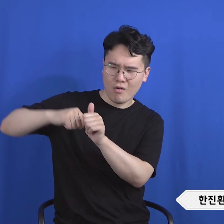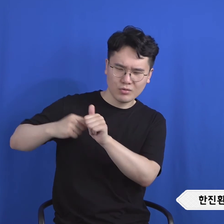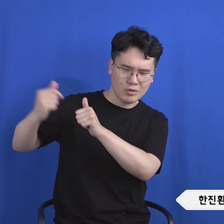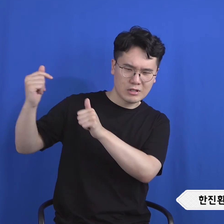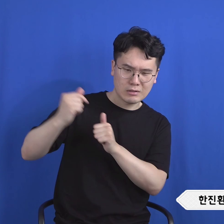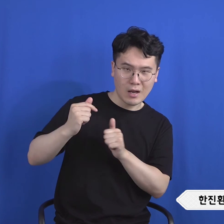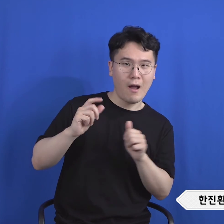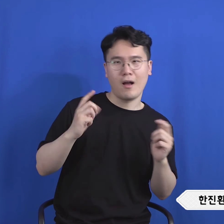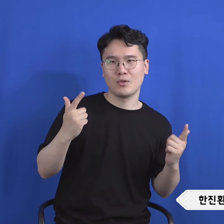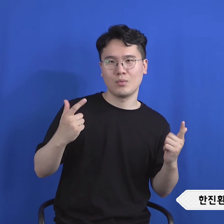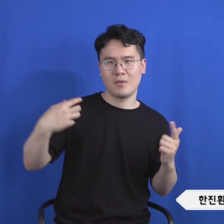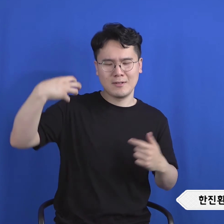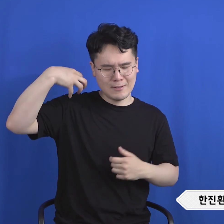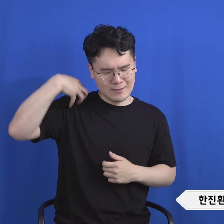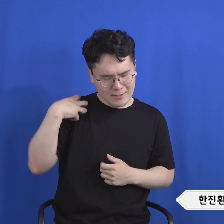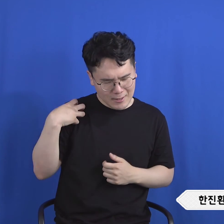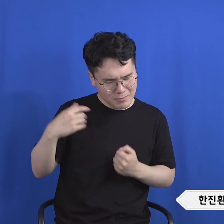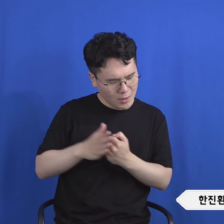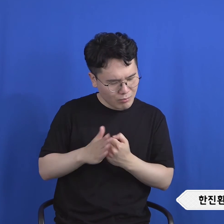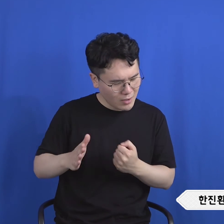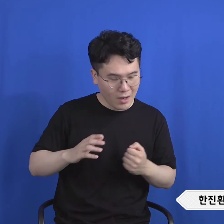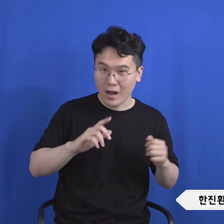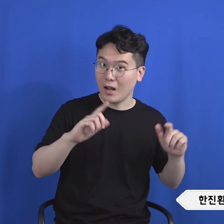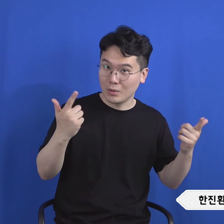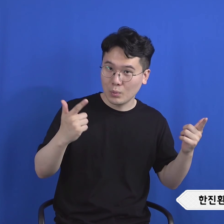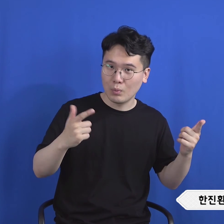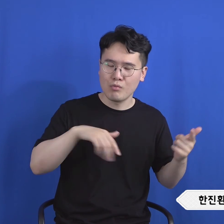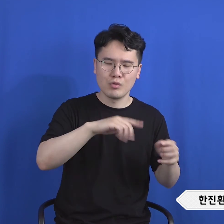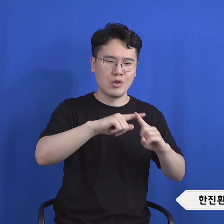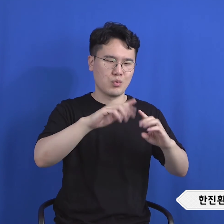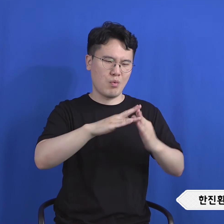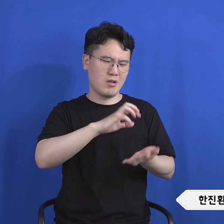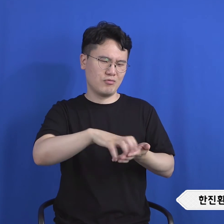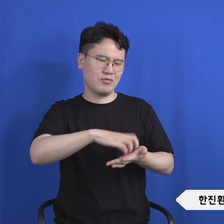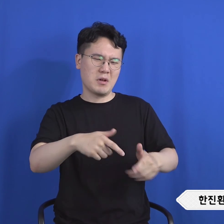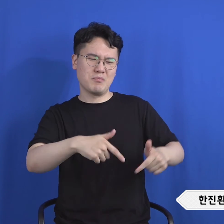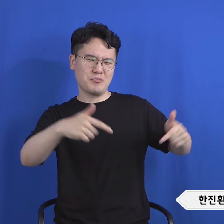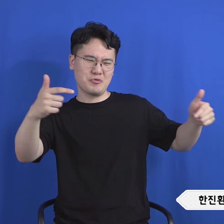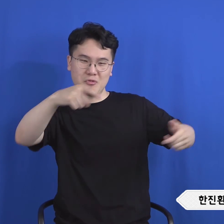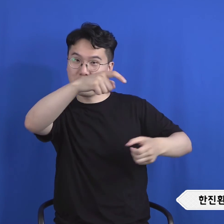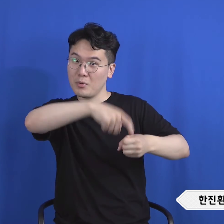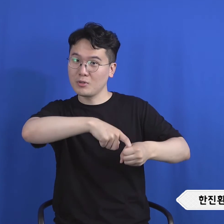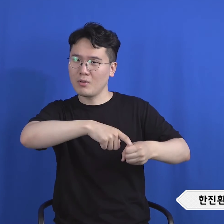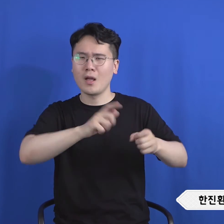것도 아니고 책임감으로 하는 것도 아니고 우리 교회에 숫자 불리려고 하는 것도 아니고